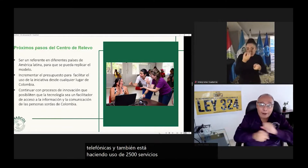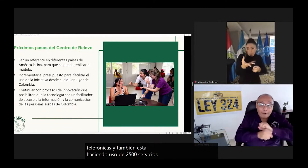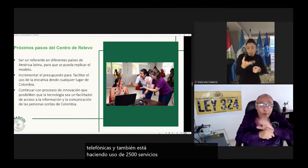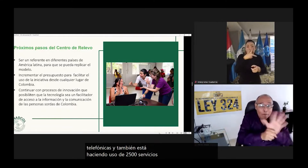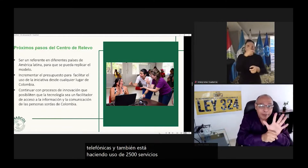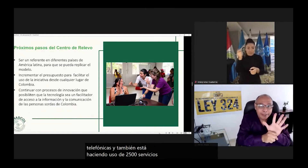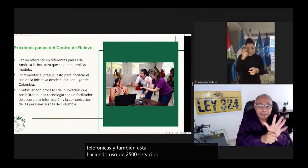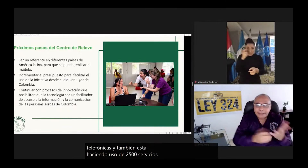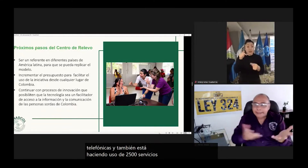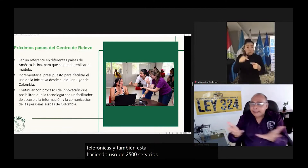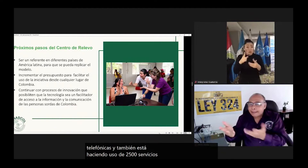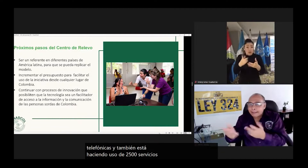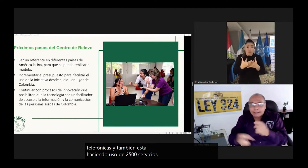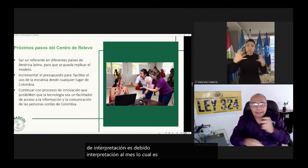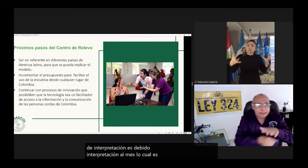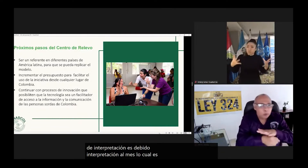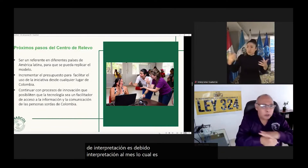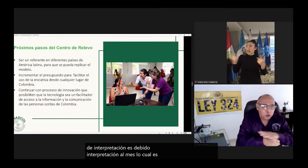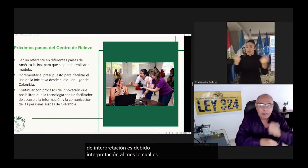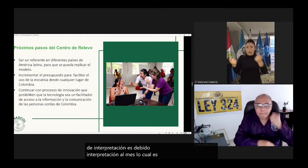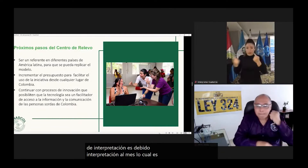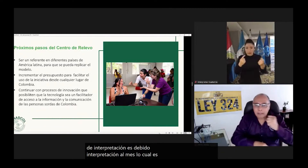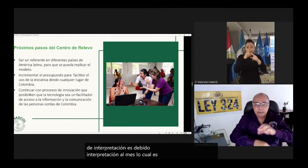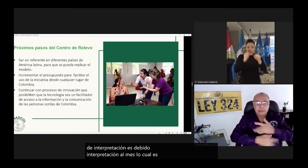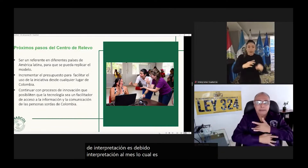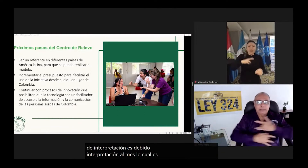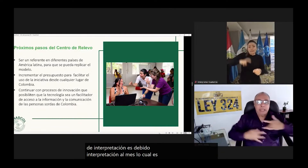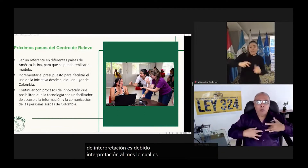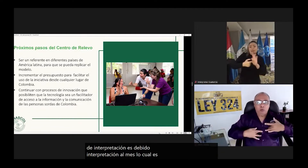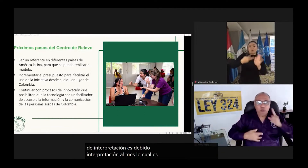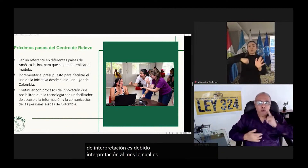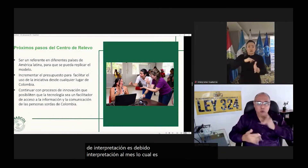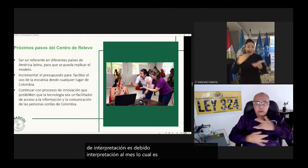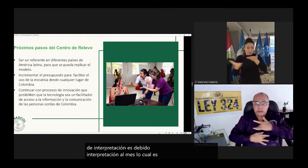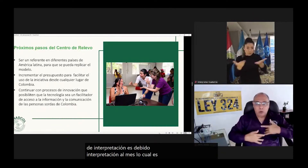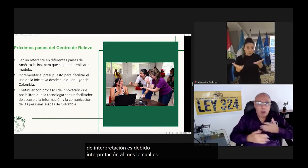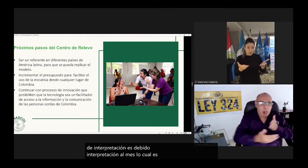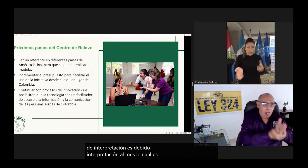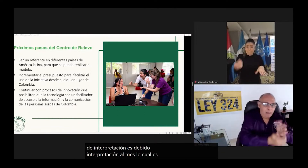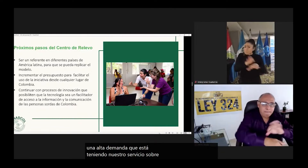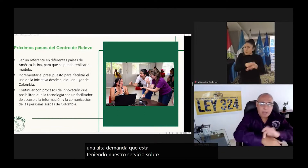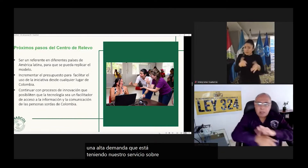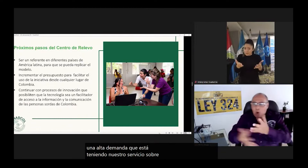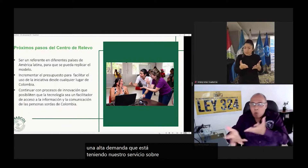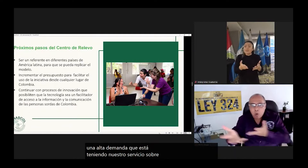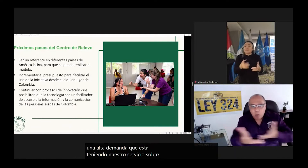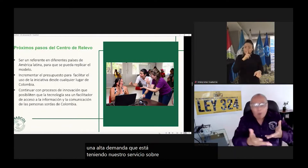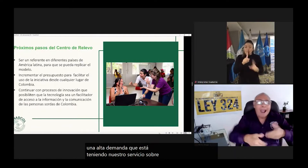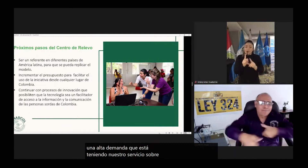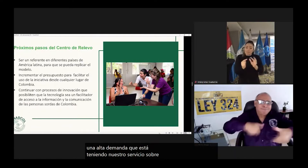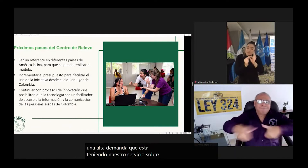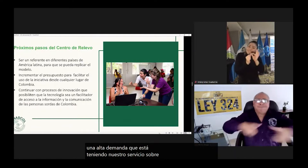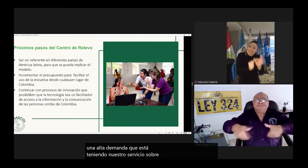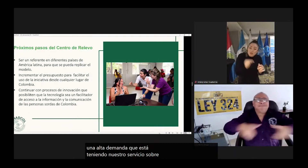lo cual es una alta demanda que está teniendo nuestro servicio. Sobre todo, se está prestando este tipo